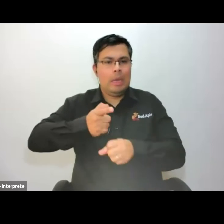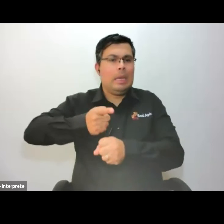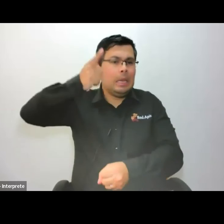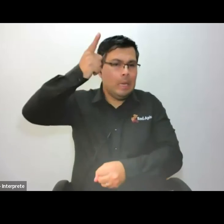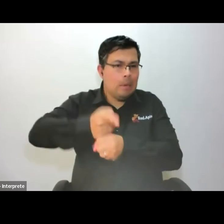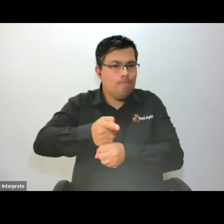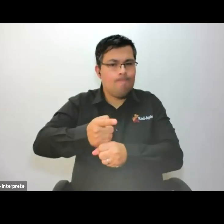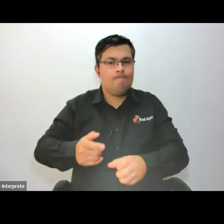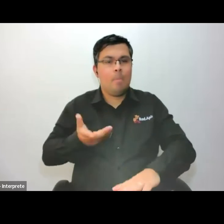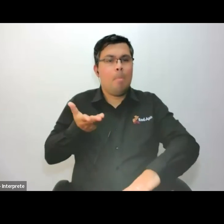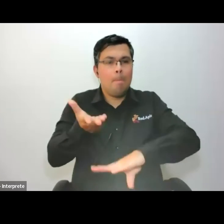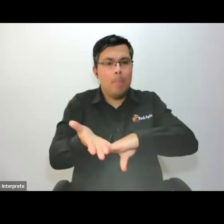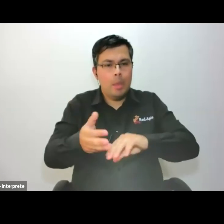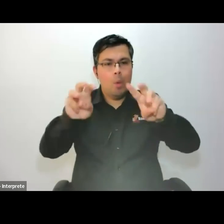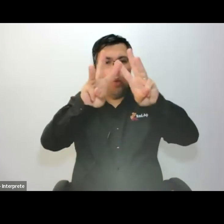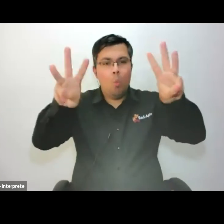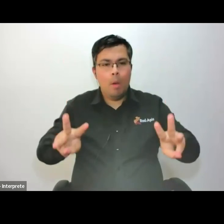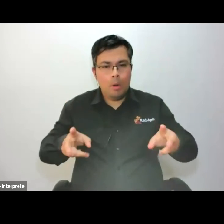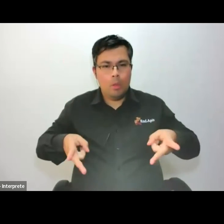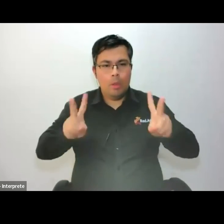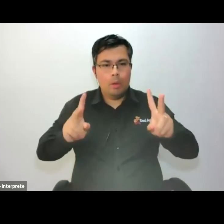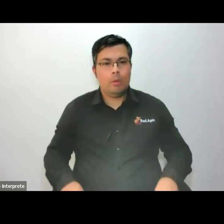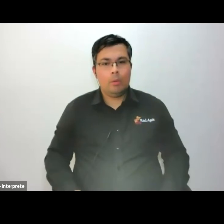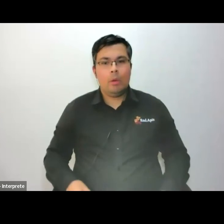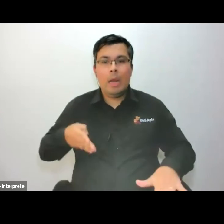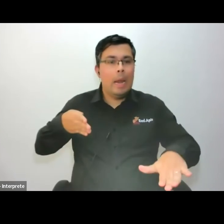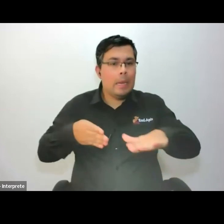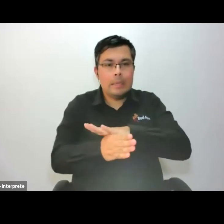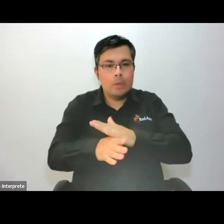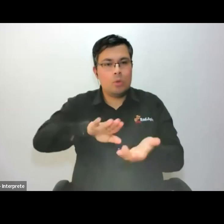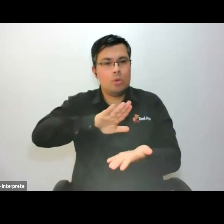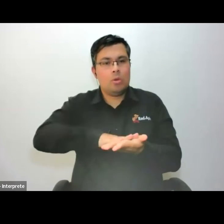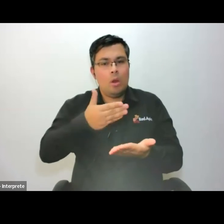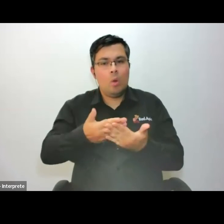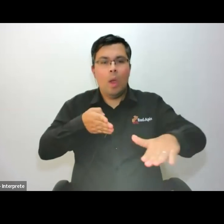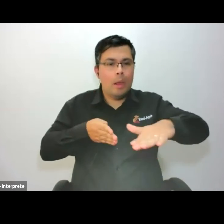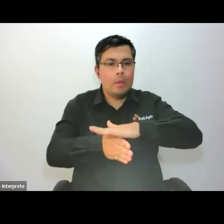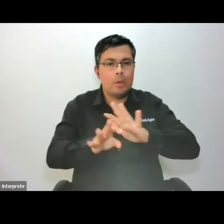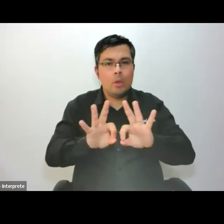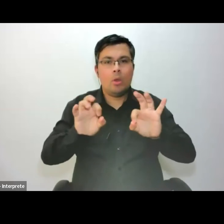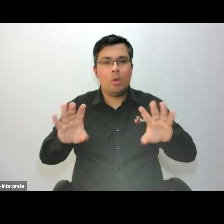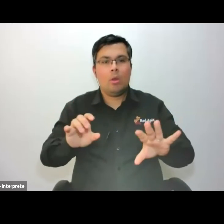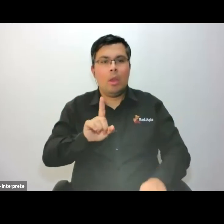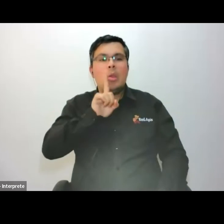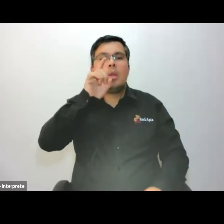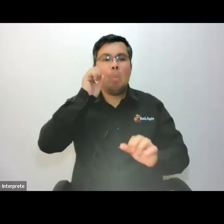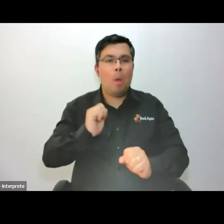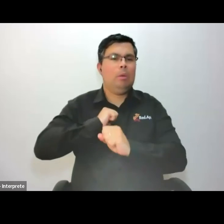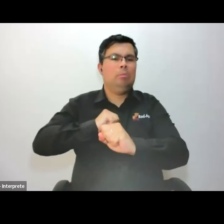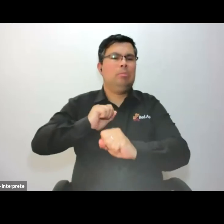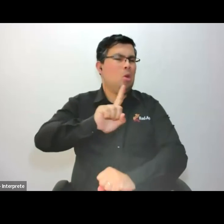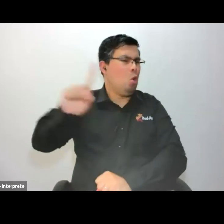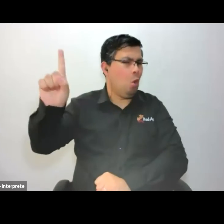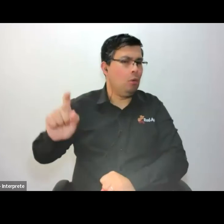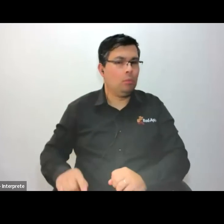derechos fundamentales que es el acceso a la salud y el acceso a la educación. ¿Quién podría estar en contra de eso? Ahora, ¿que hemos de